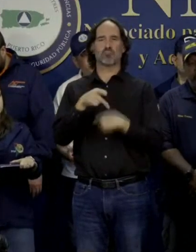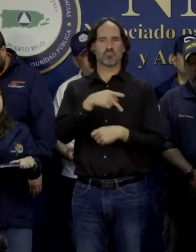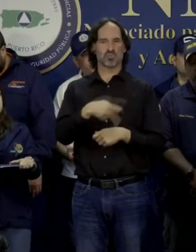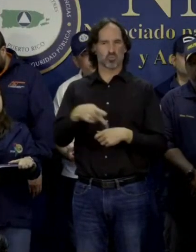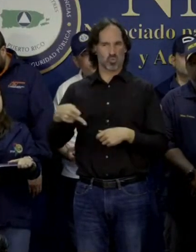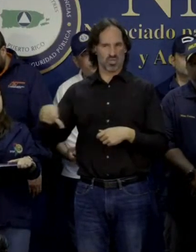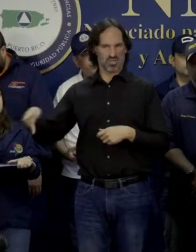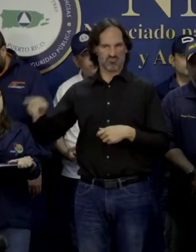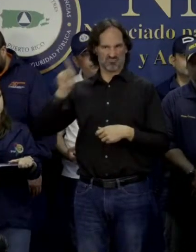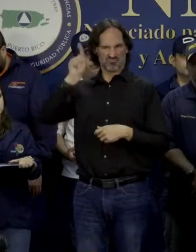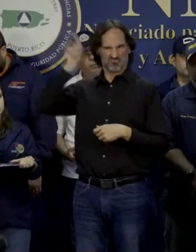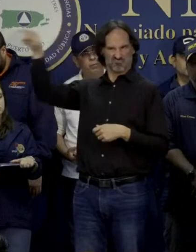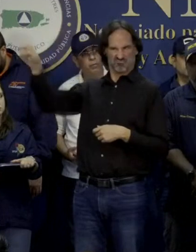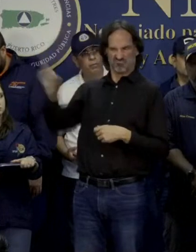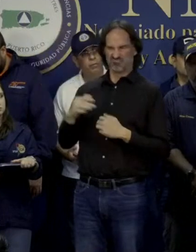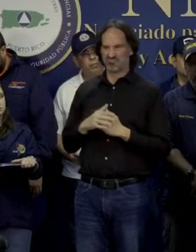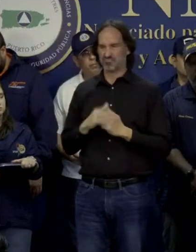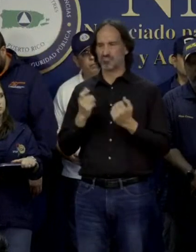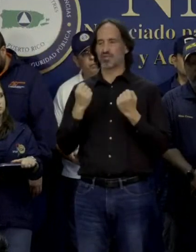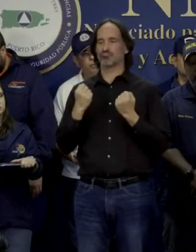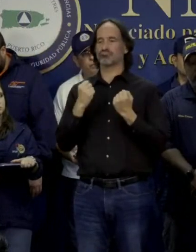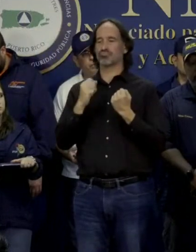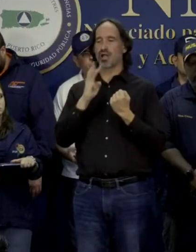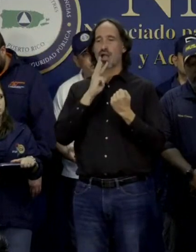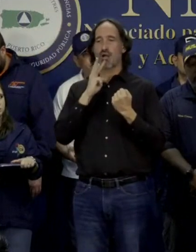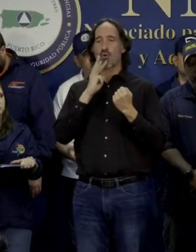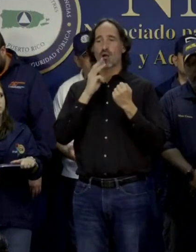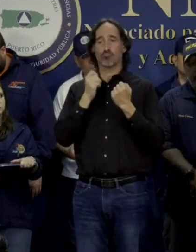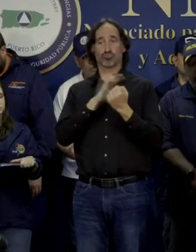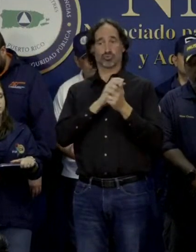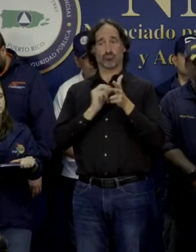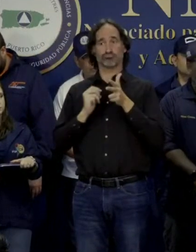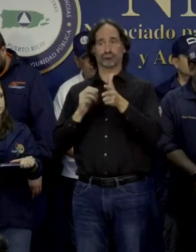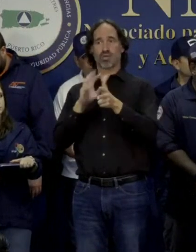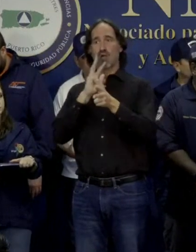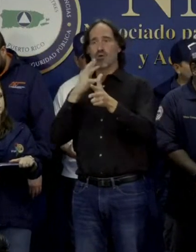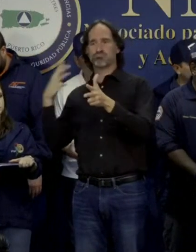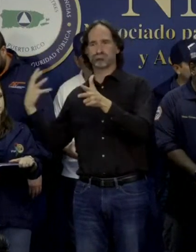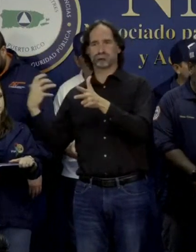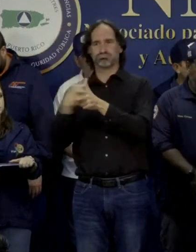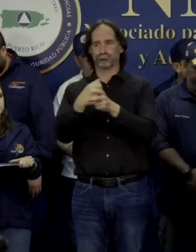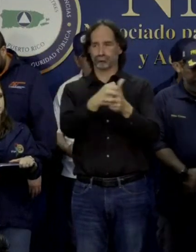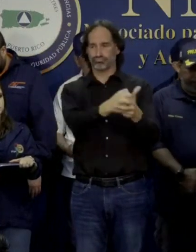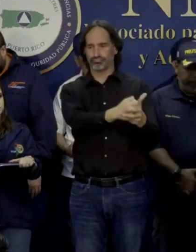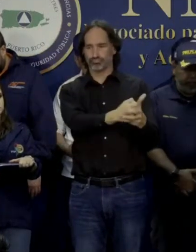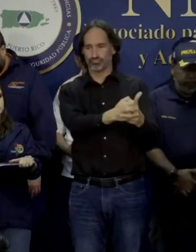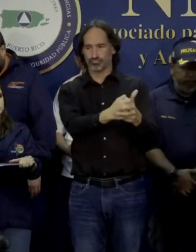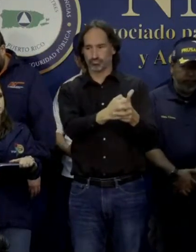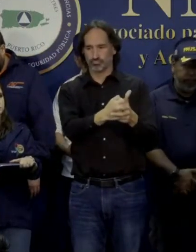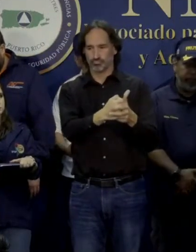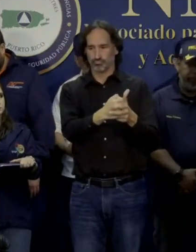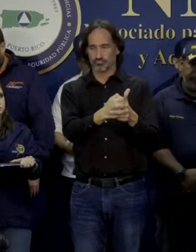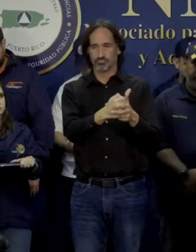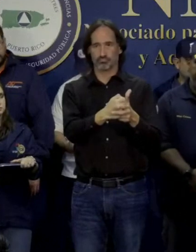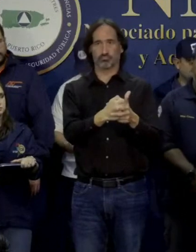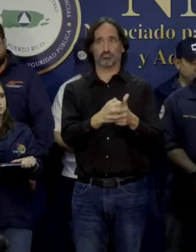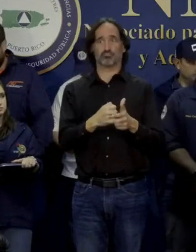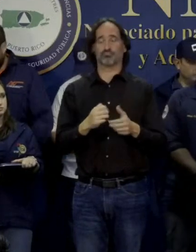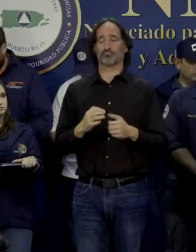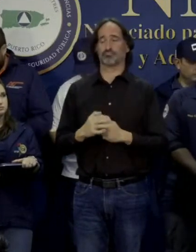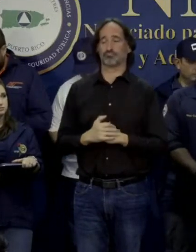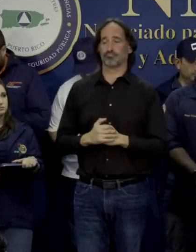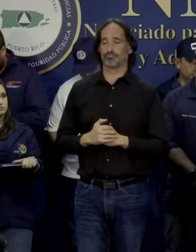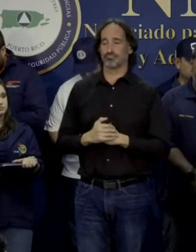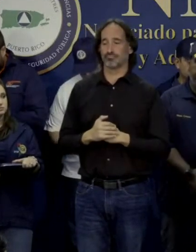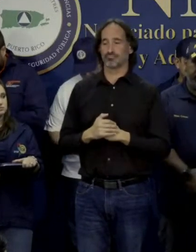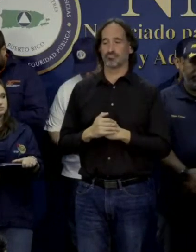vehículo y se los arrastró. Gracias a Dios, todos ellos están ilesos, ¿verdad? El vehículo resultó con daños, pero lo más importante es la